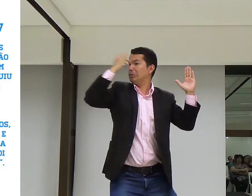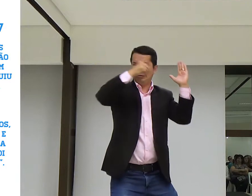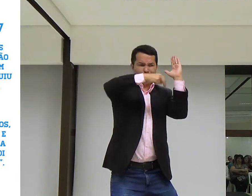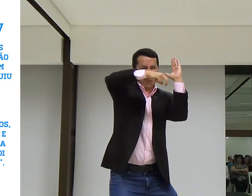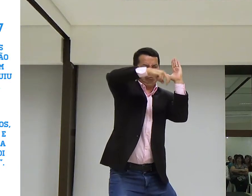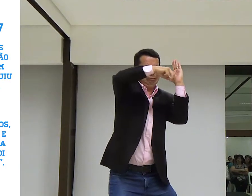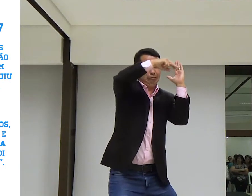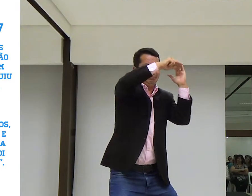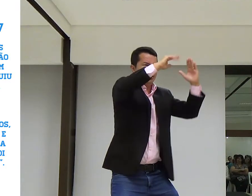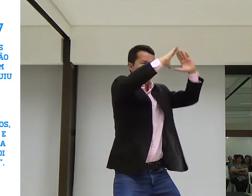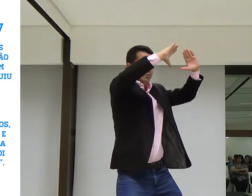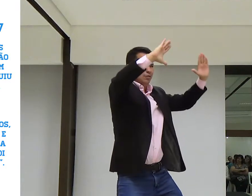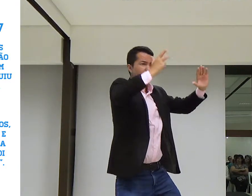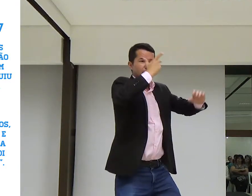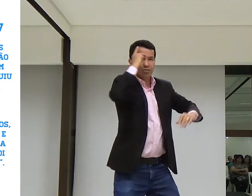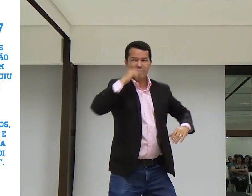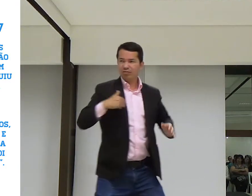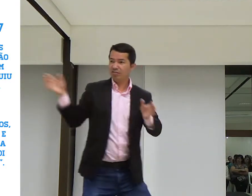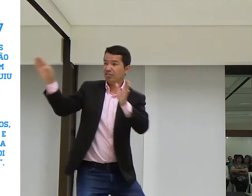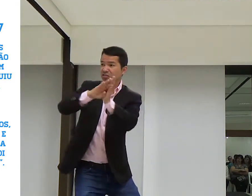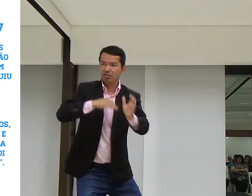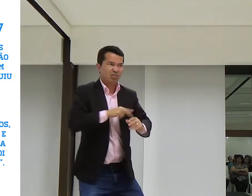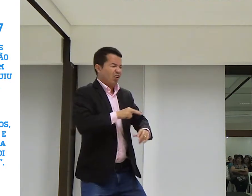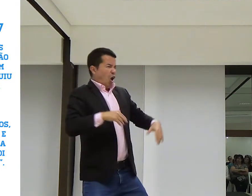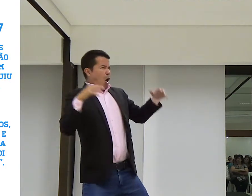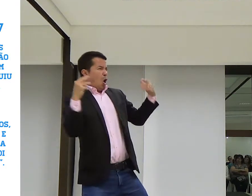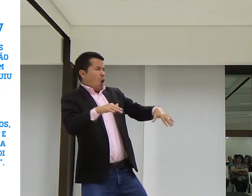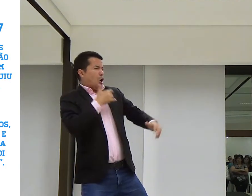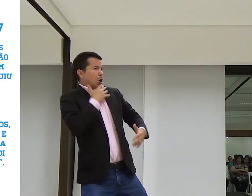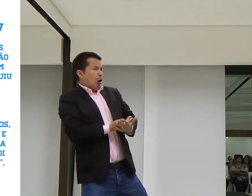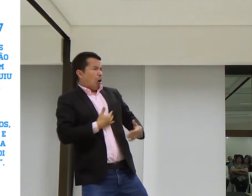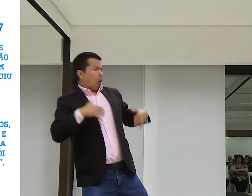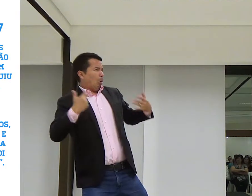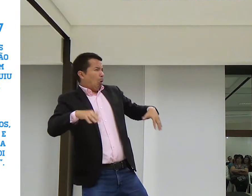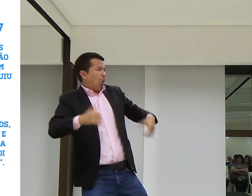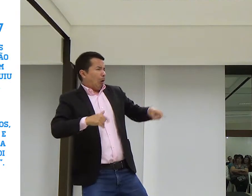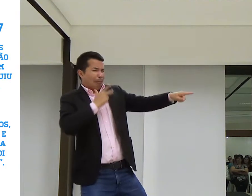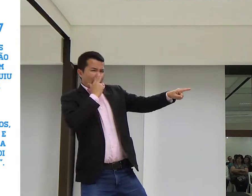três andares, aquela casa linda, muito legal, muito bonita.